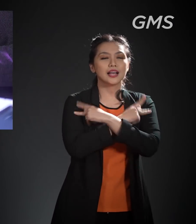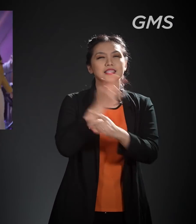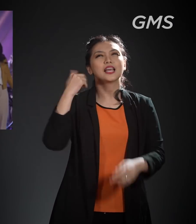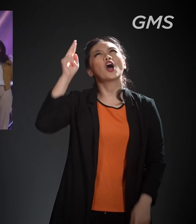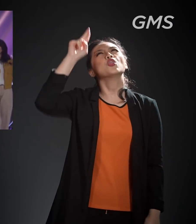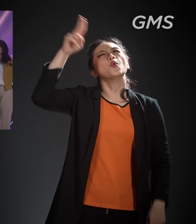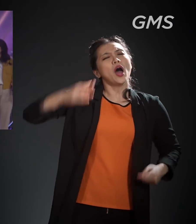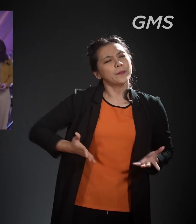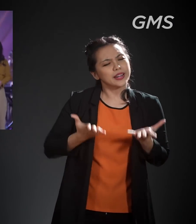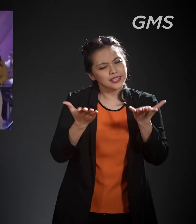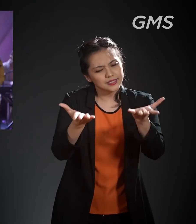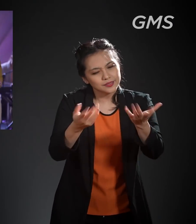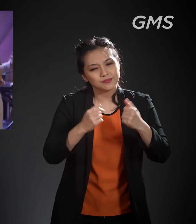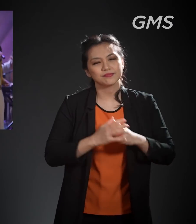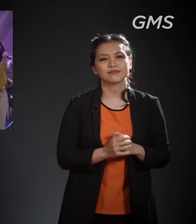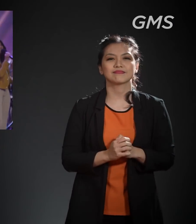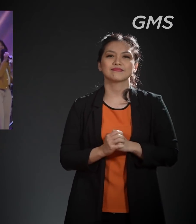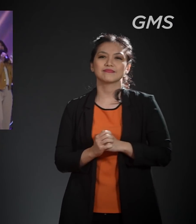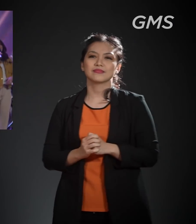Kasih yang telah Kau beri